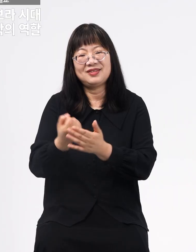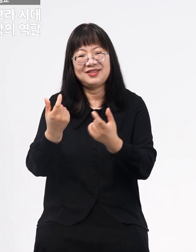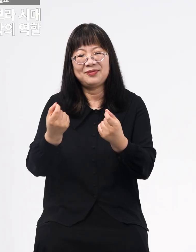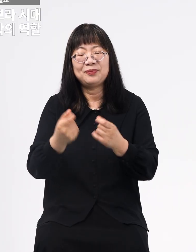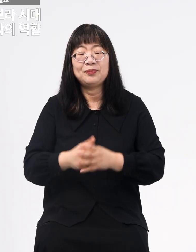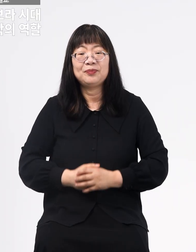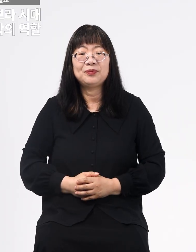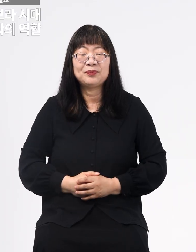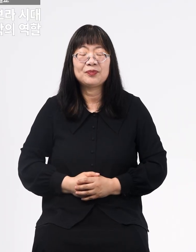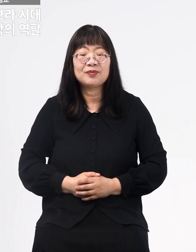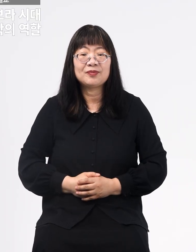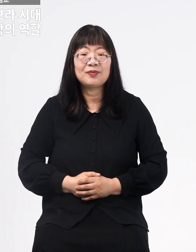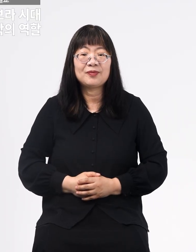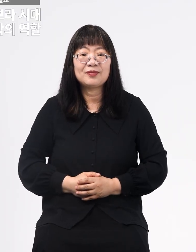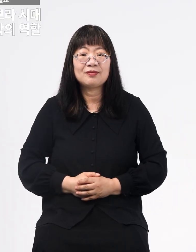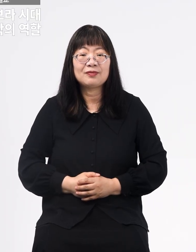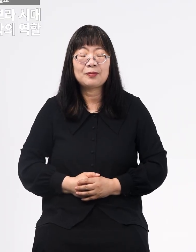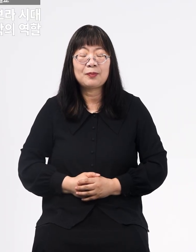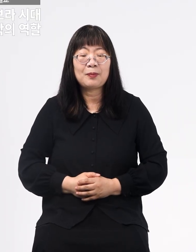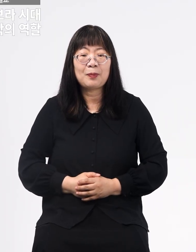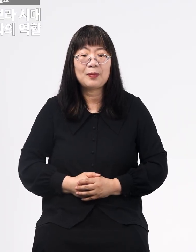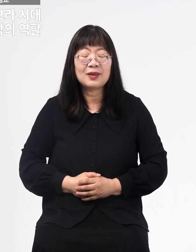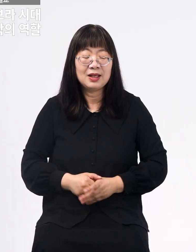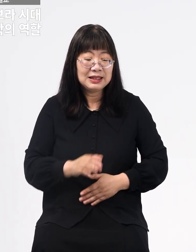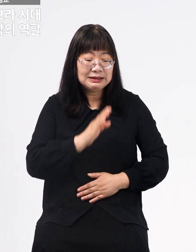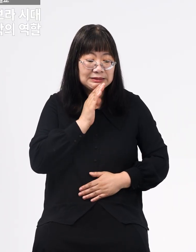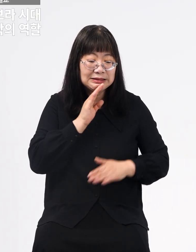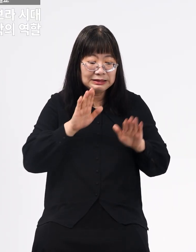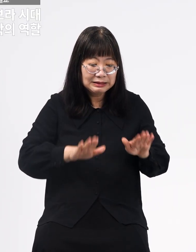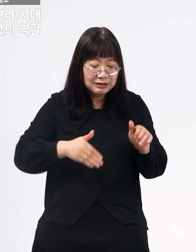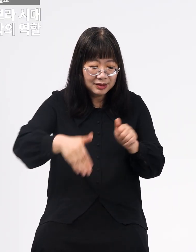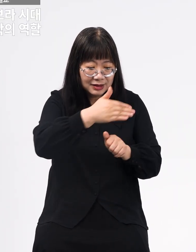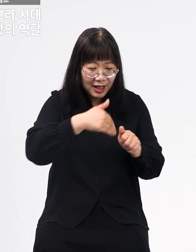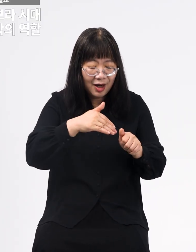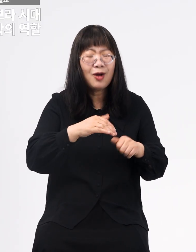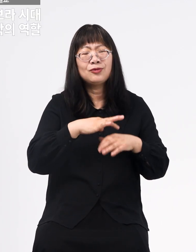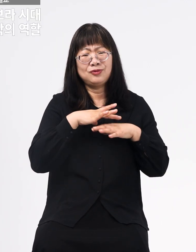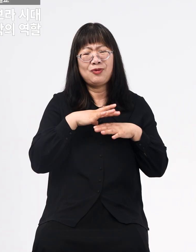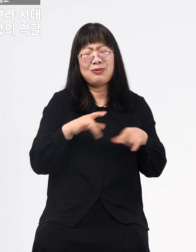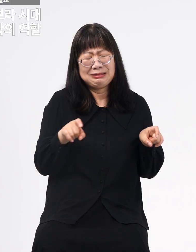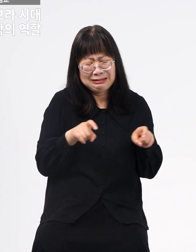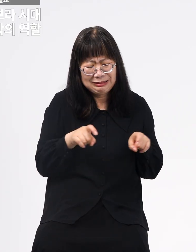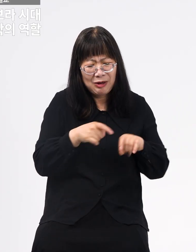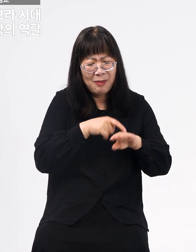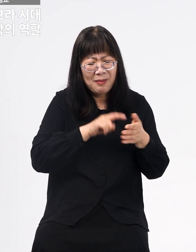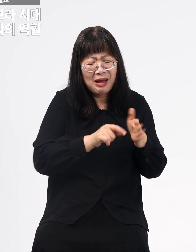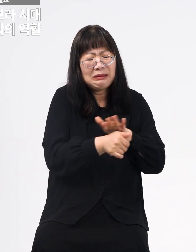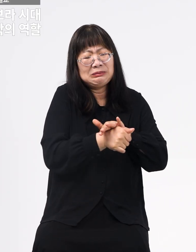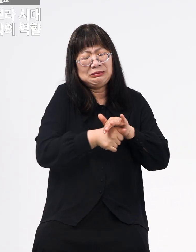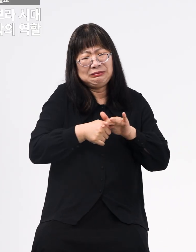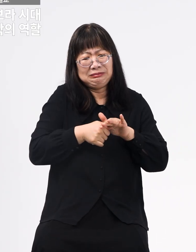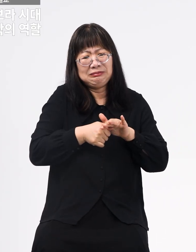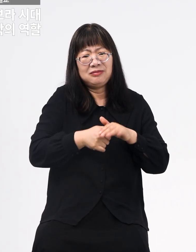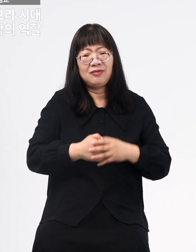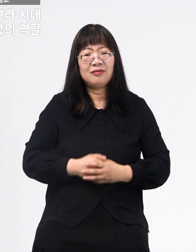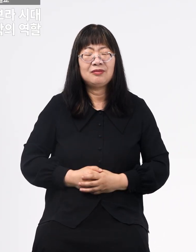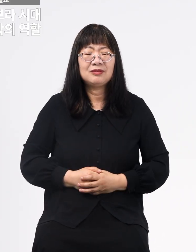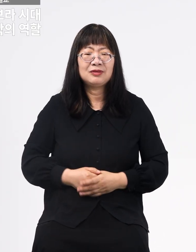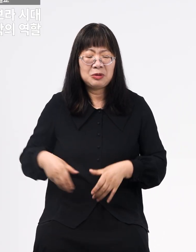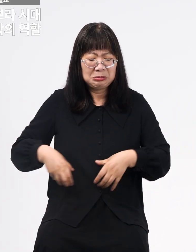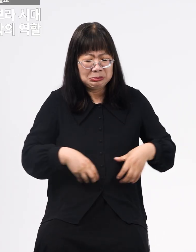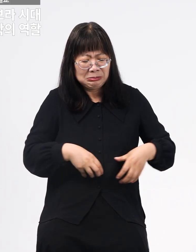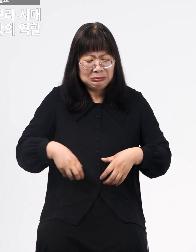어쨌든 팩트는 그는 두려웠고 무서웠고 마음이 쫄아 있었어요.